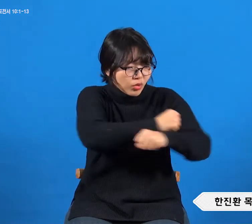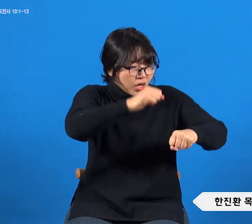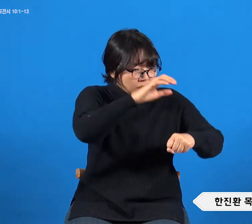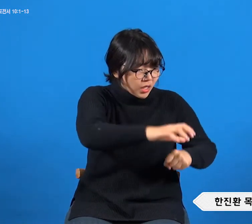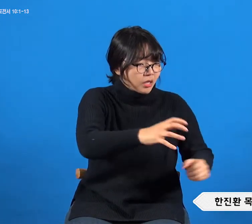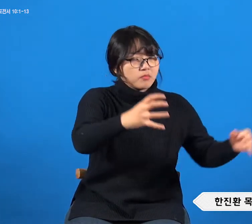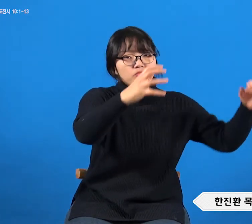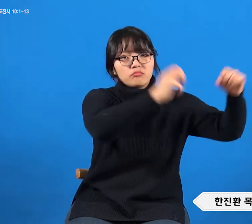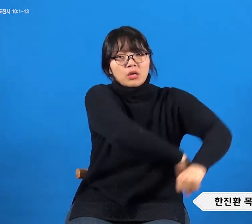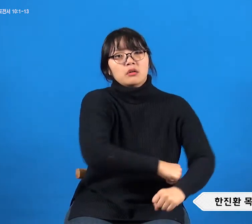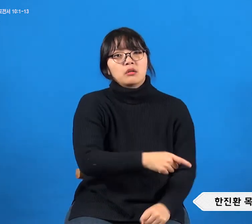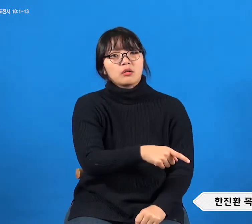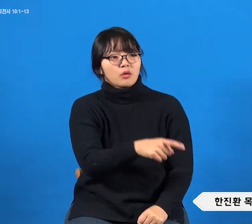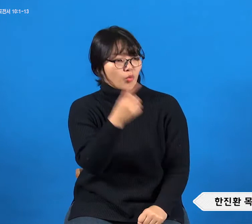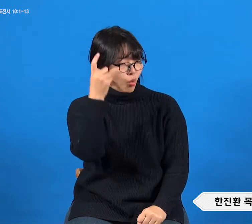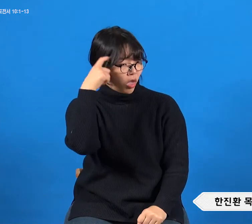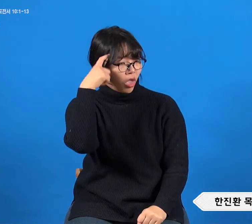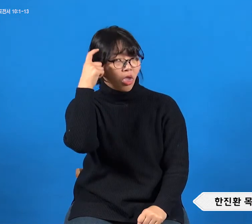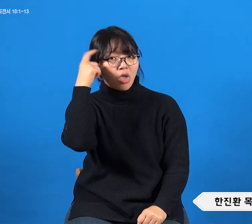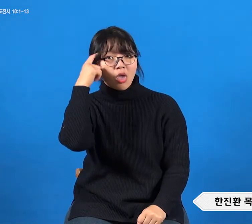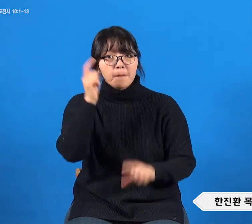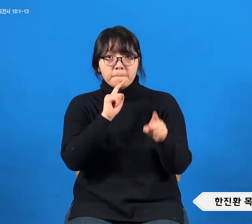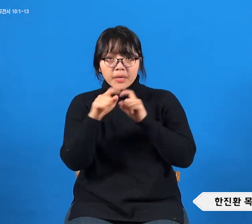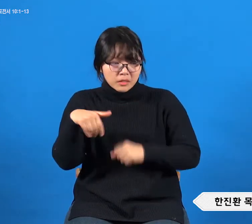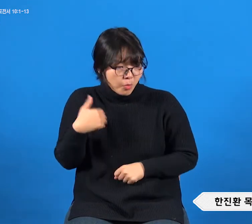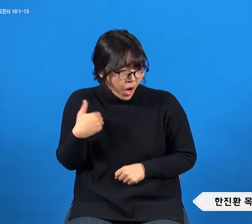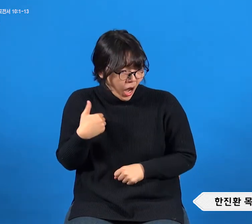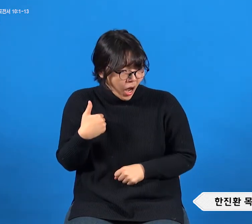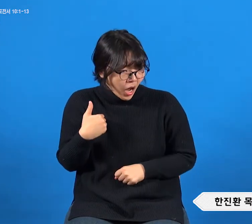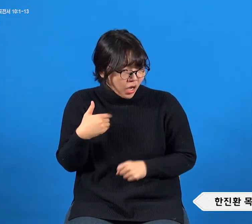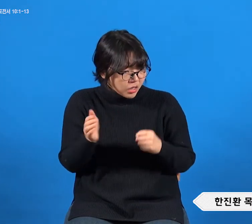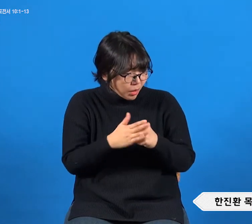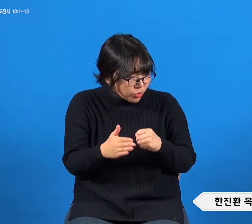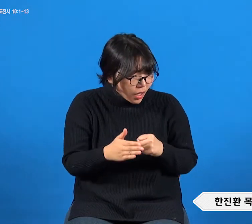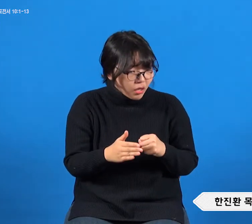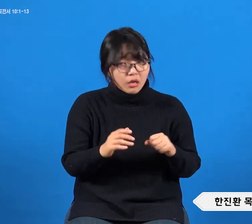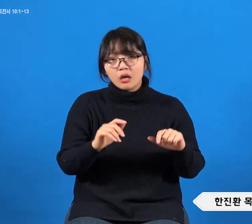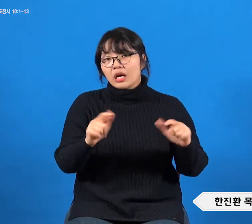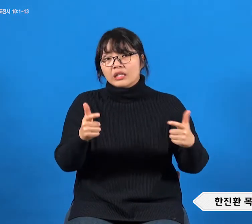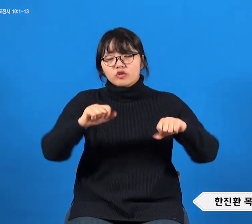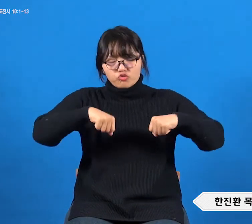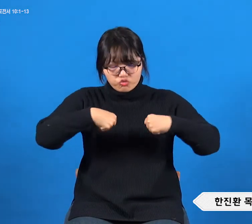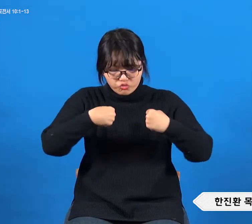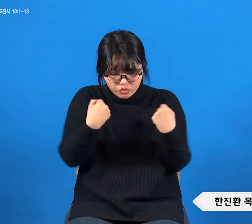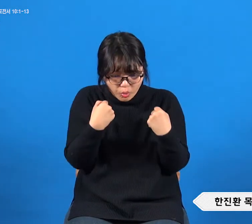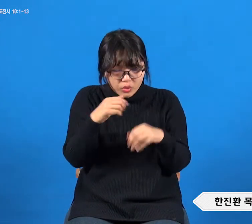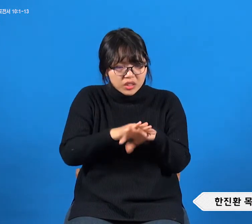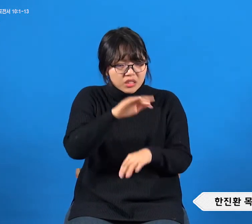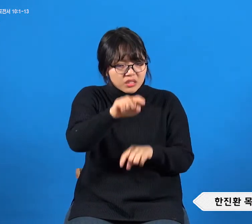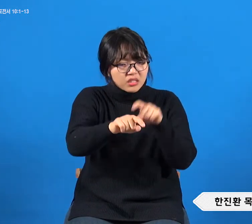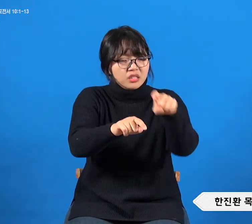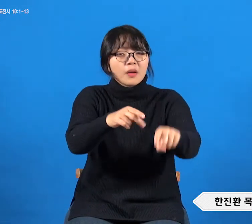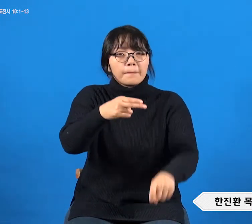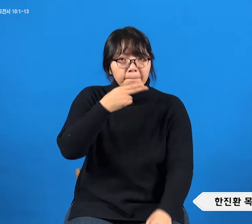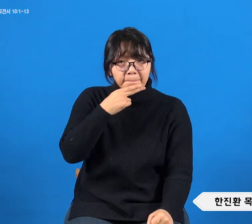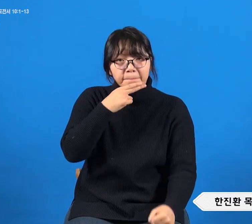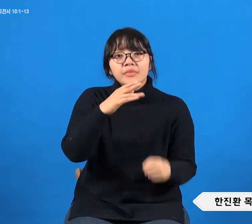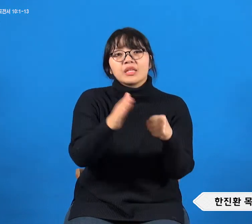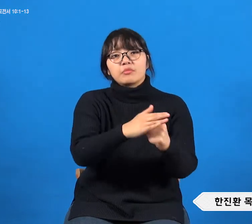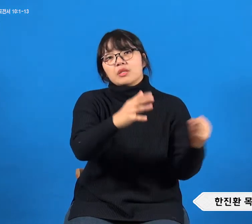망했습니다. 말씀 몰라서 망한 것이 아니라 그 순종을 안 하고 실천을 안 했기 때문입니다.